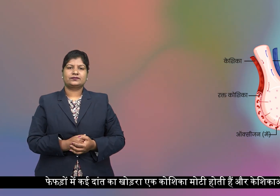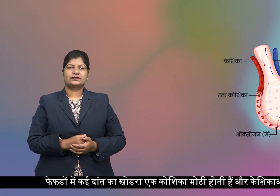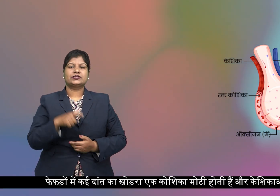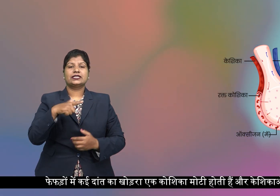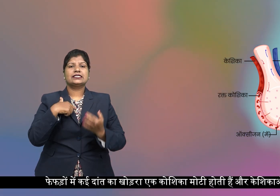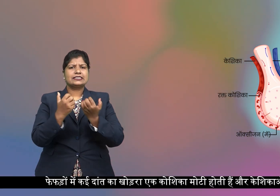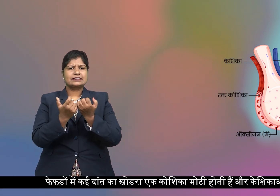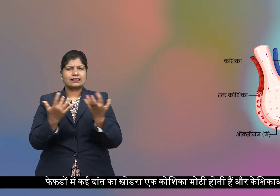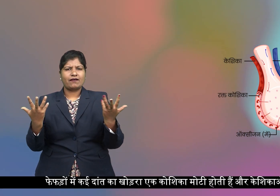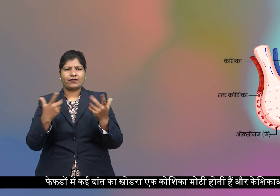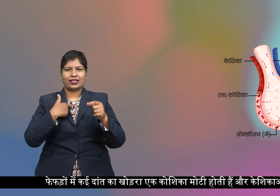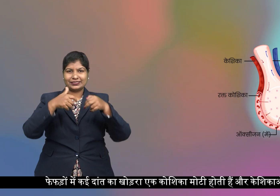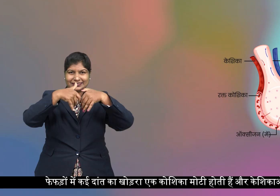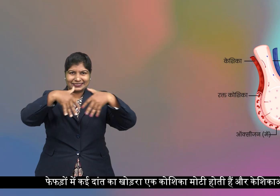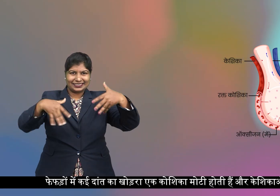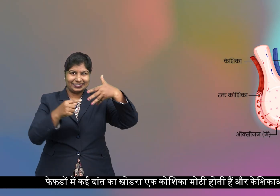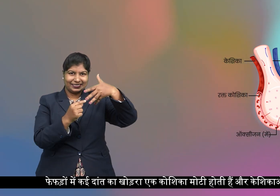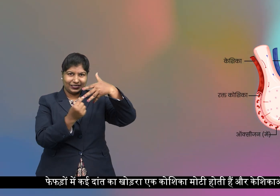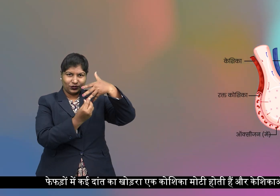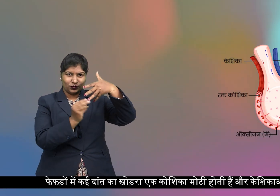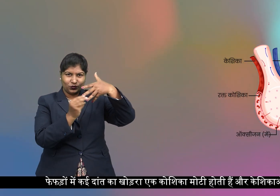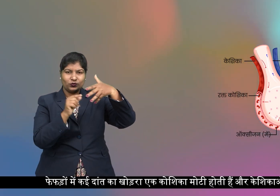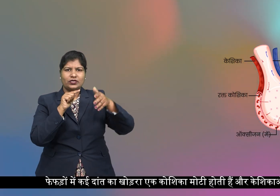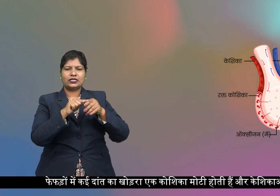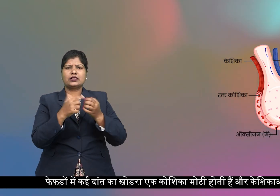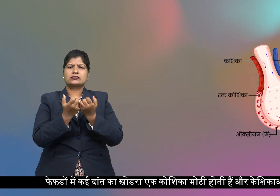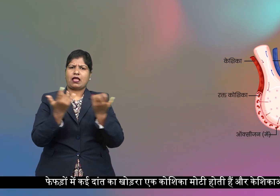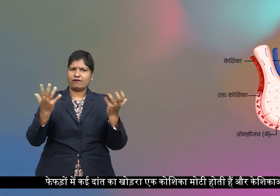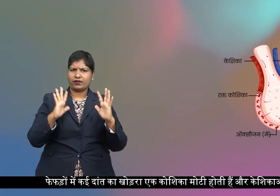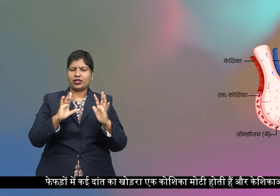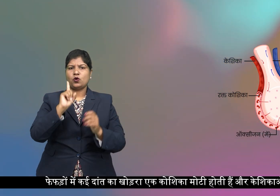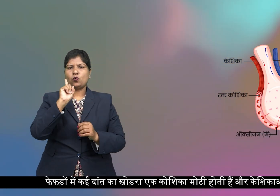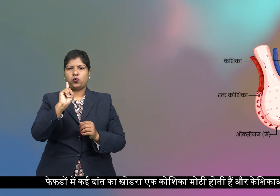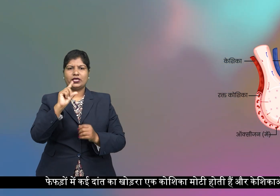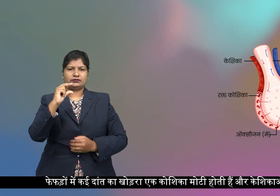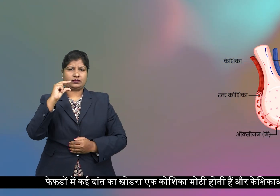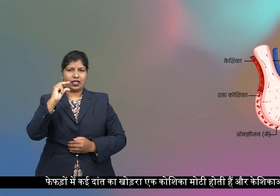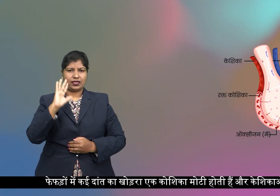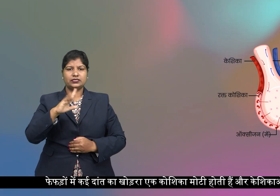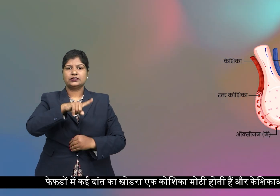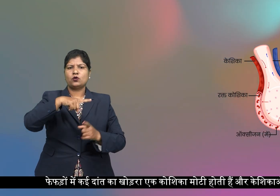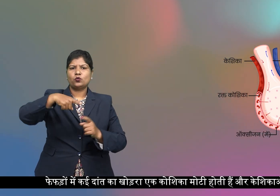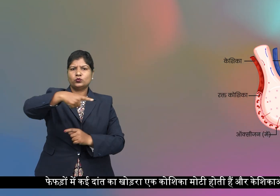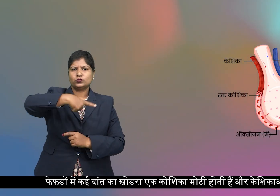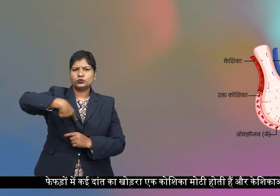फेफड़ों में कई दांत का खुरदरा एक कोशिका मोटी होती है